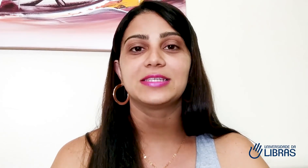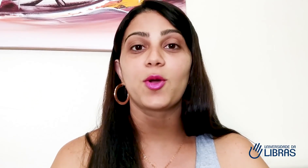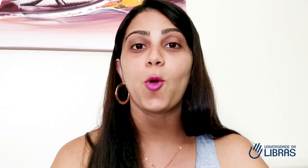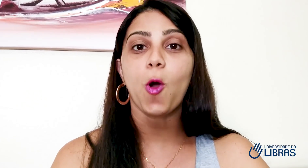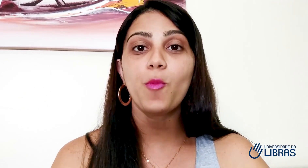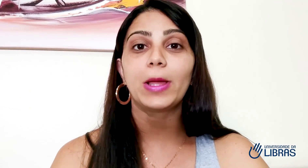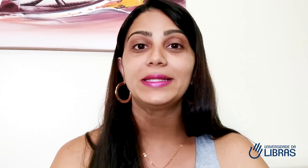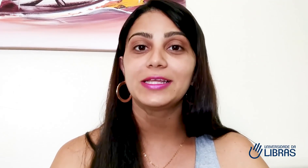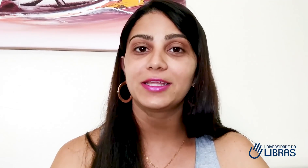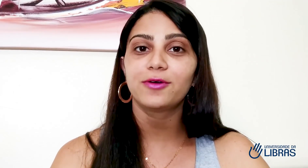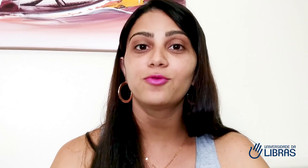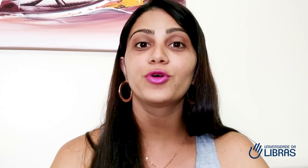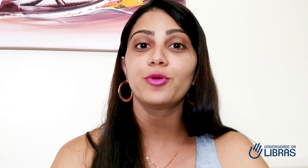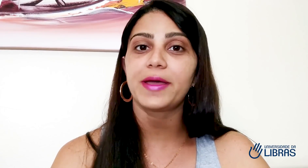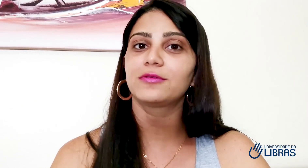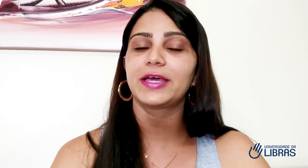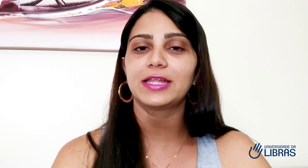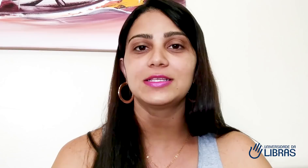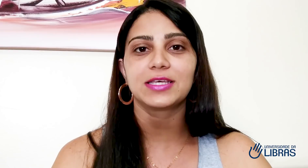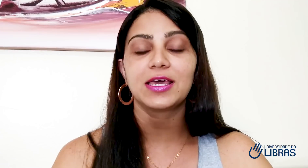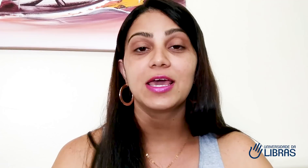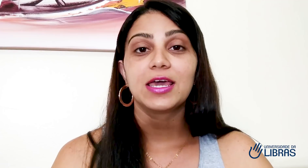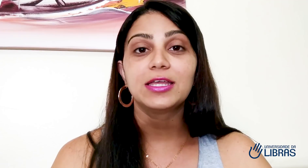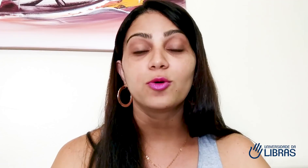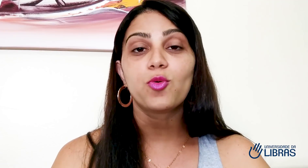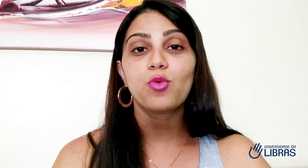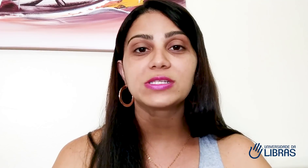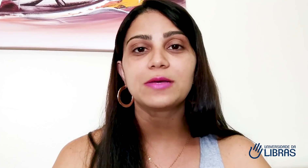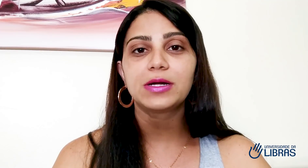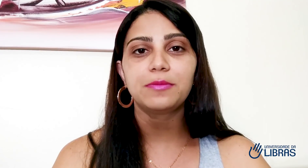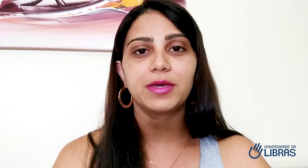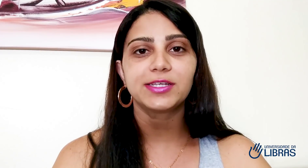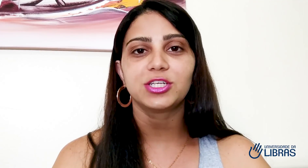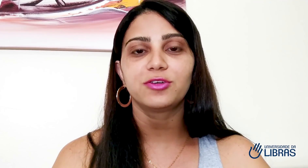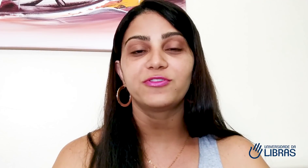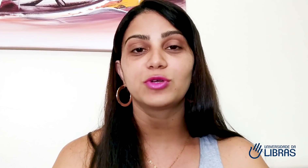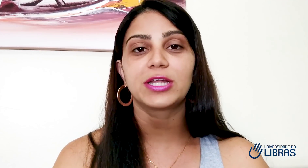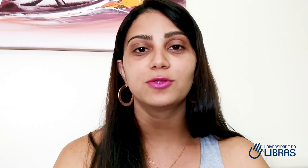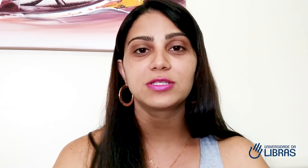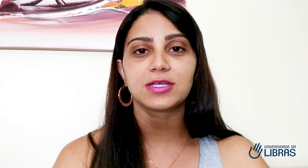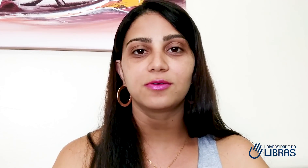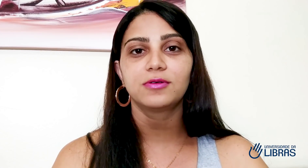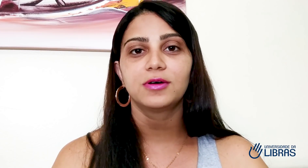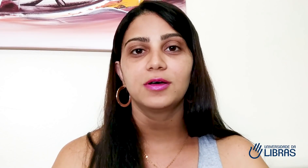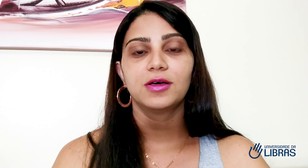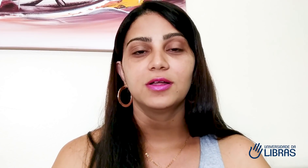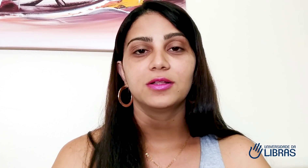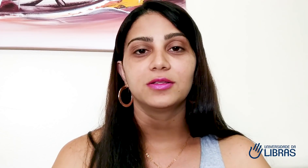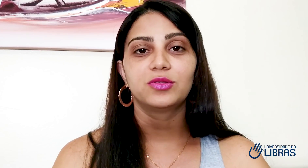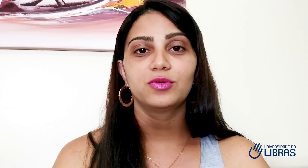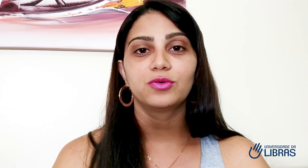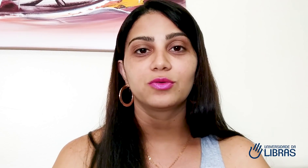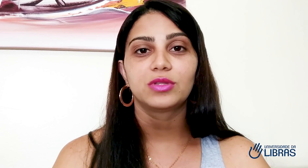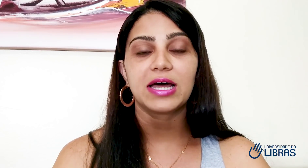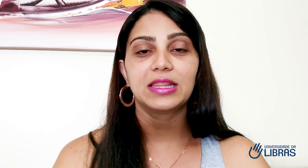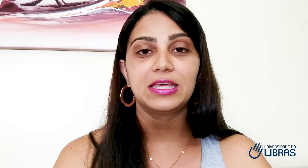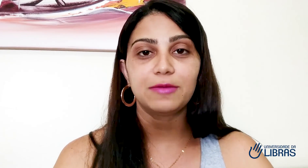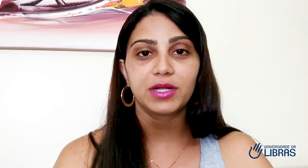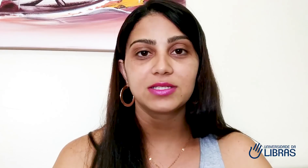dizer, como ela entendeu o que o médico queria dizer. Então, com 1 semana e meia, gente, eu fiz uma tradução da Libras